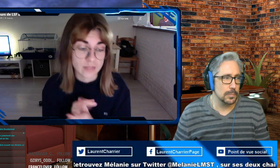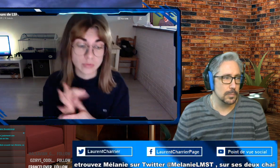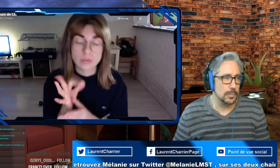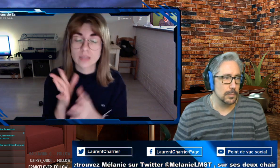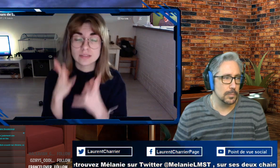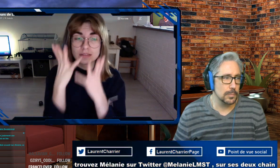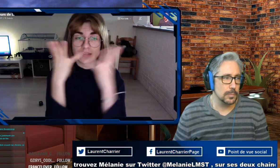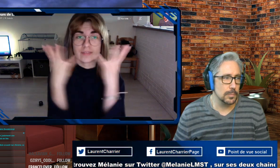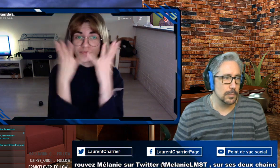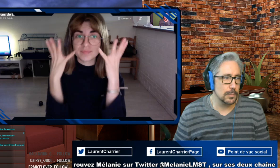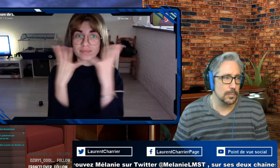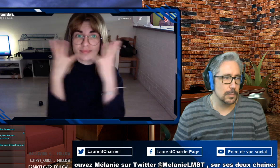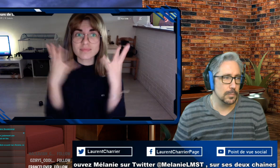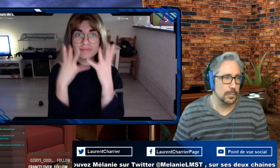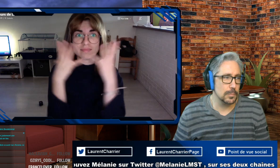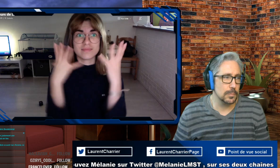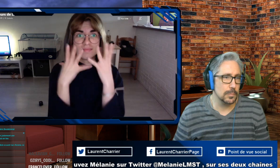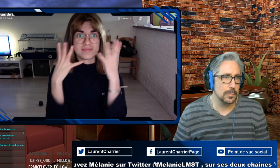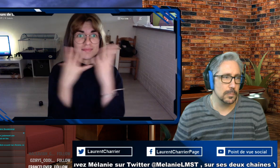Une interaction,